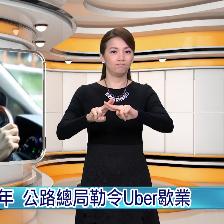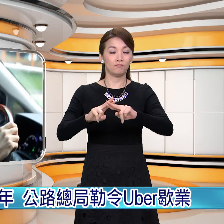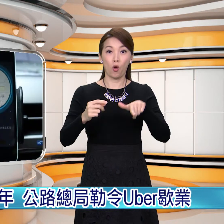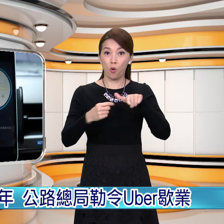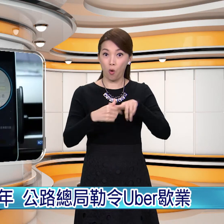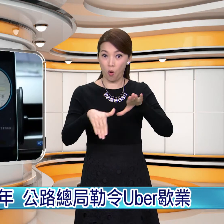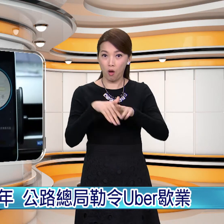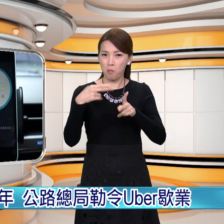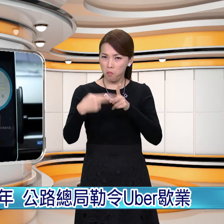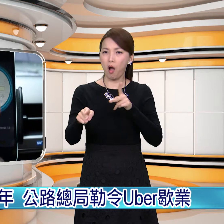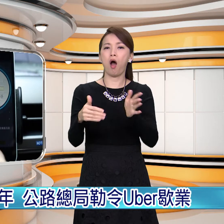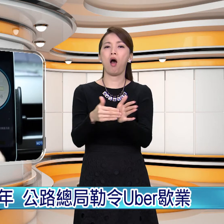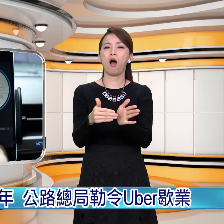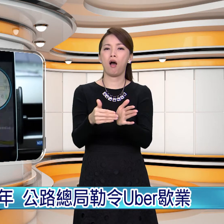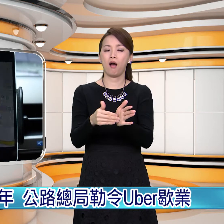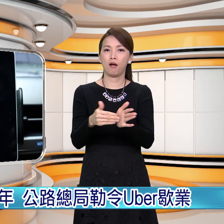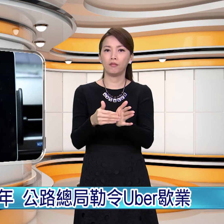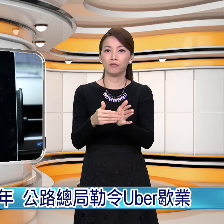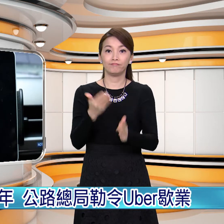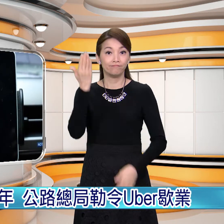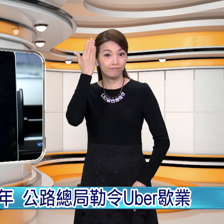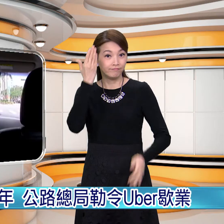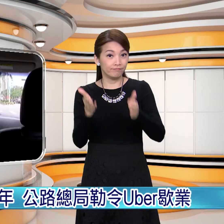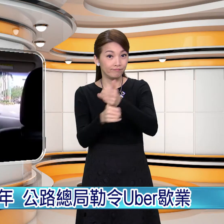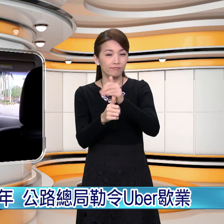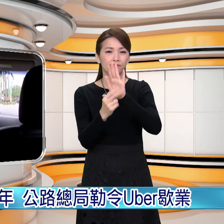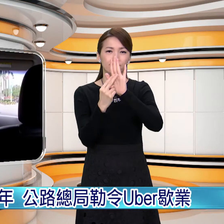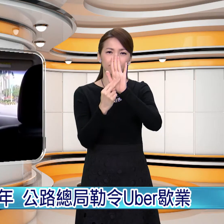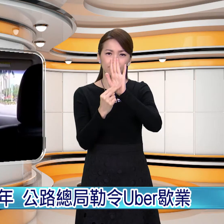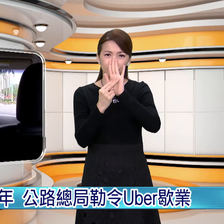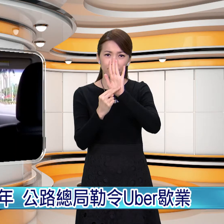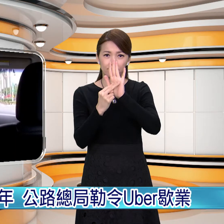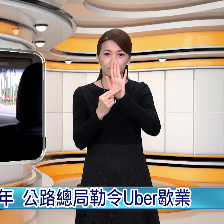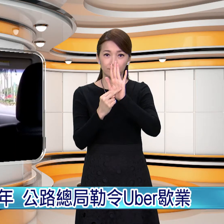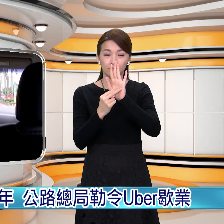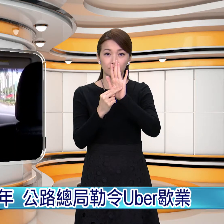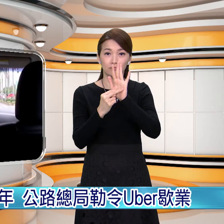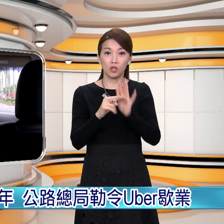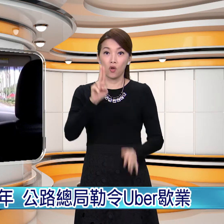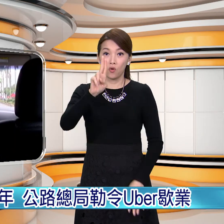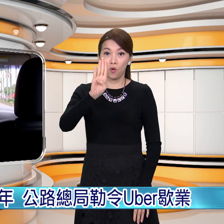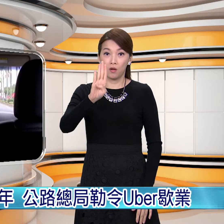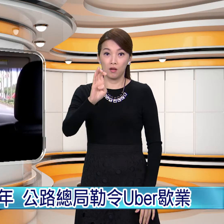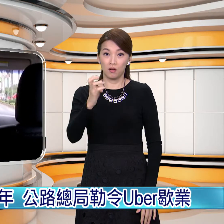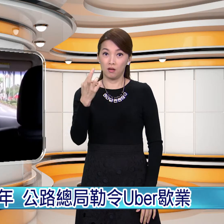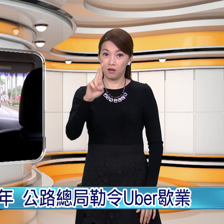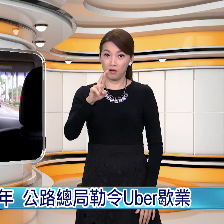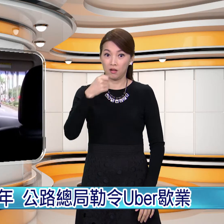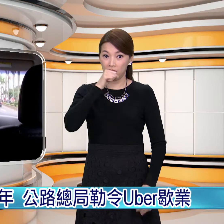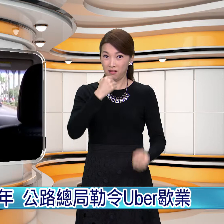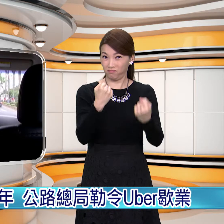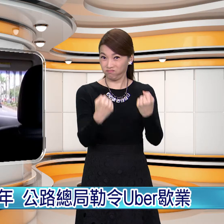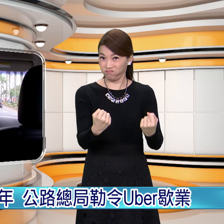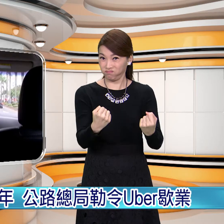总局表示， Uber 已经在台湾违法载客四年了。依照新修的公路